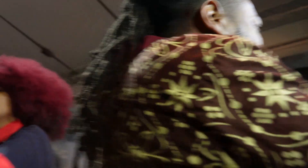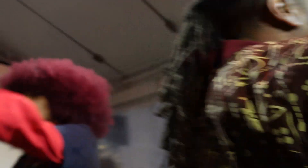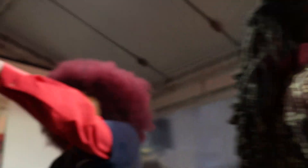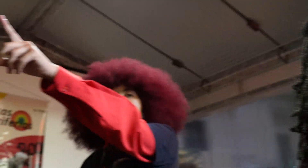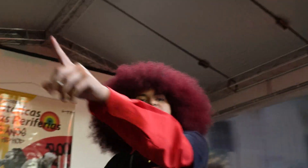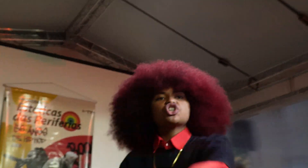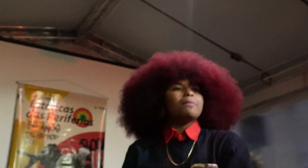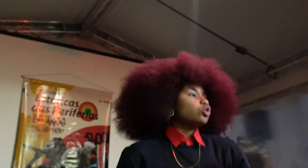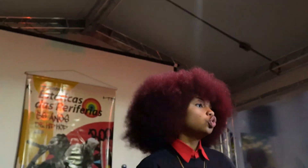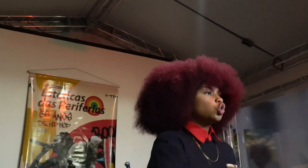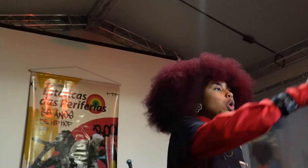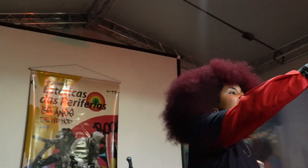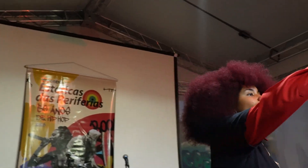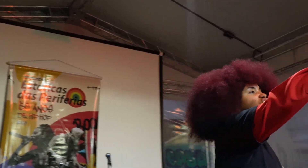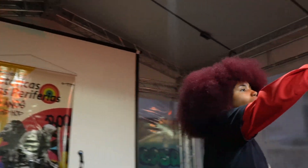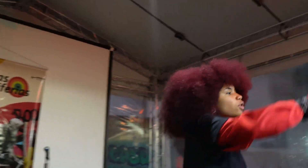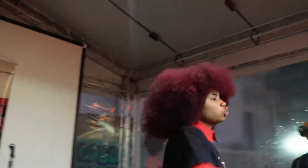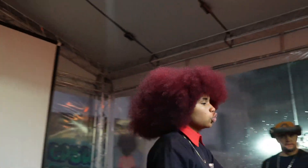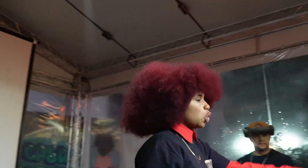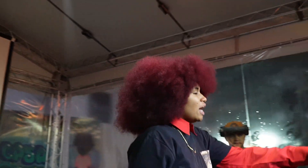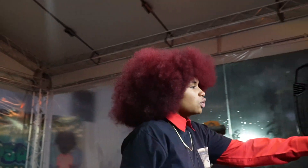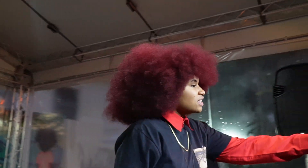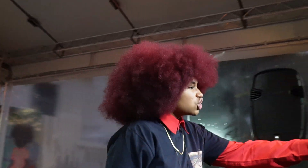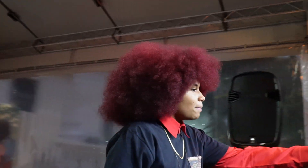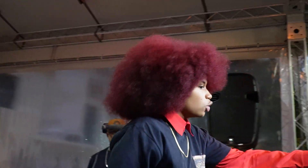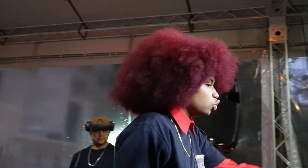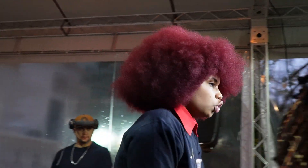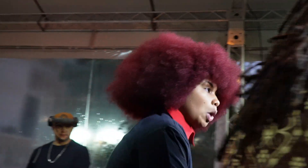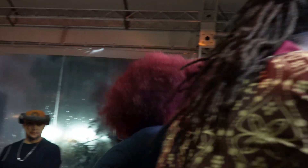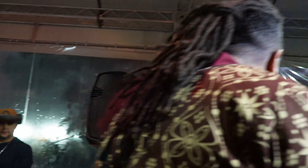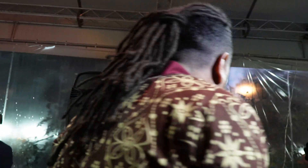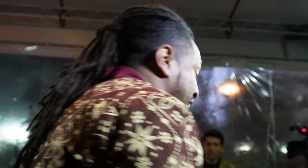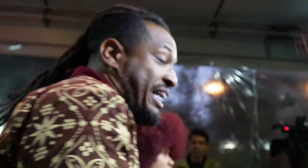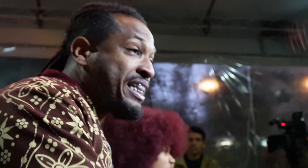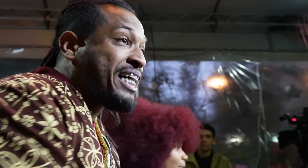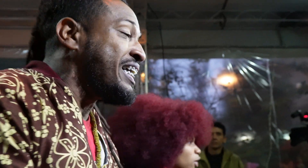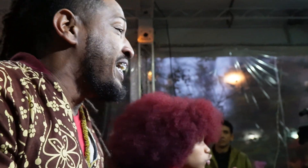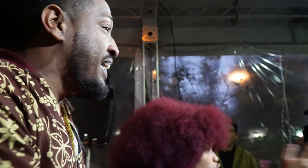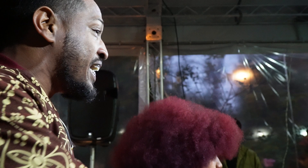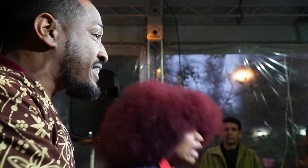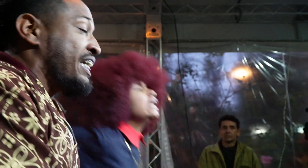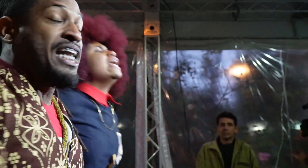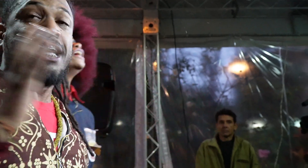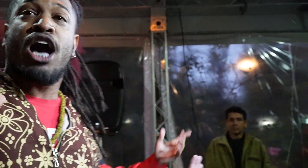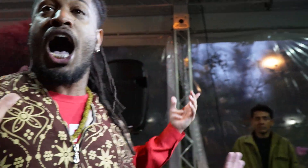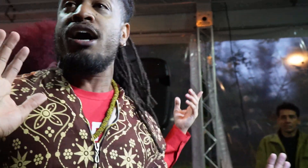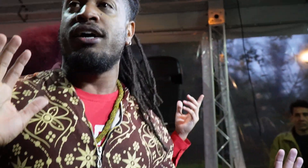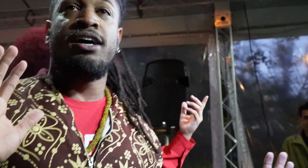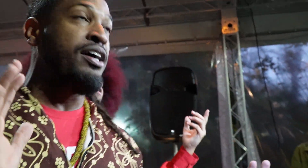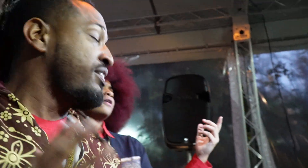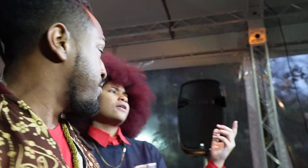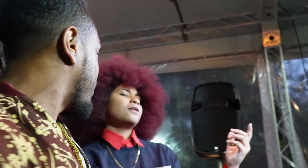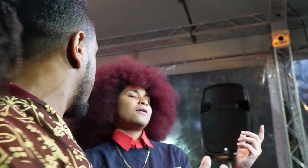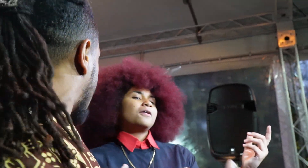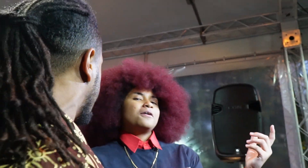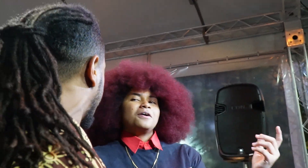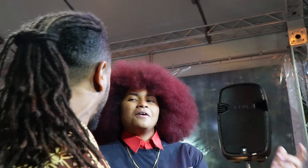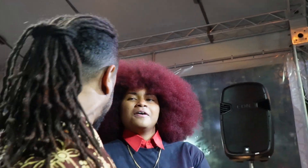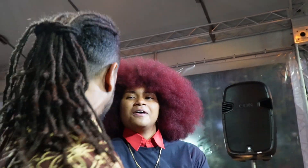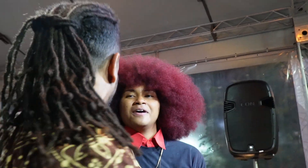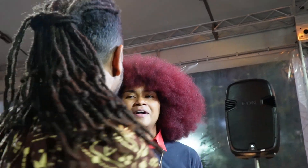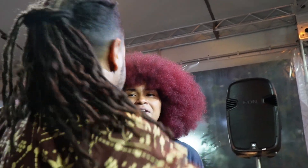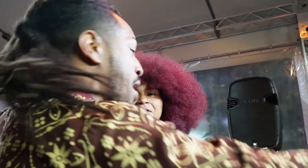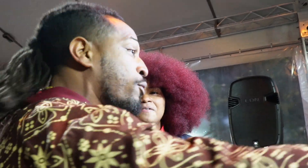vezes for preciso. Estamos lindos. Não precisamos ser lisos. Estamos lindos, lindas, lindas, lindo. Se você vier